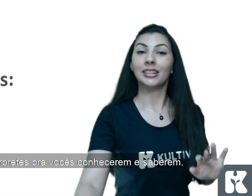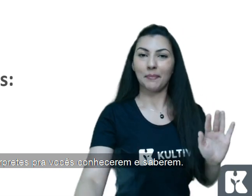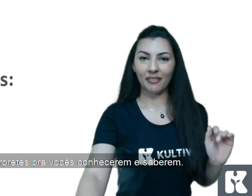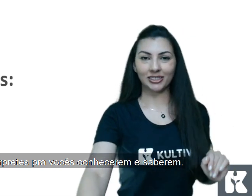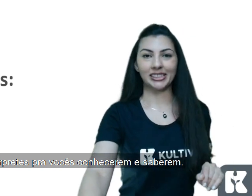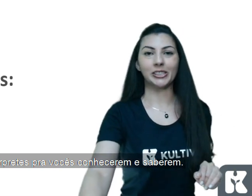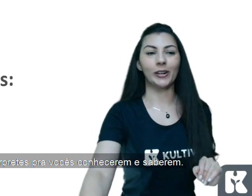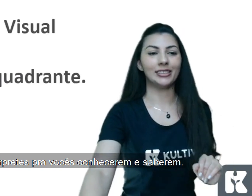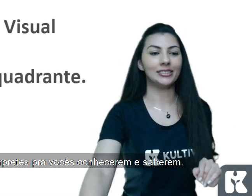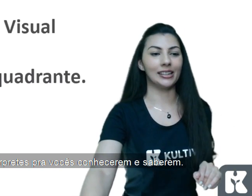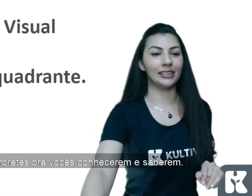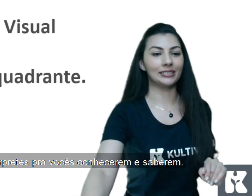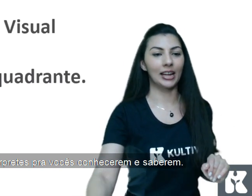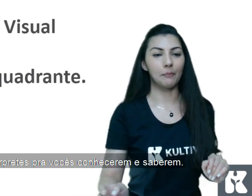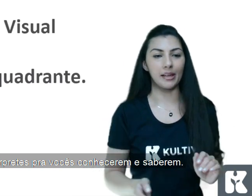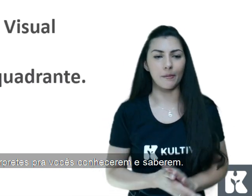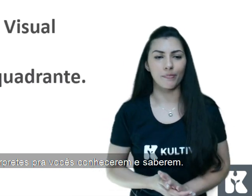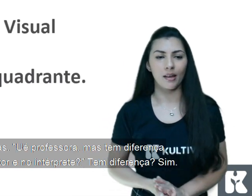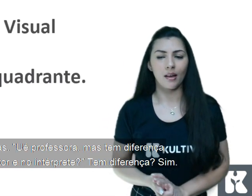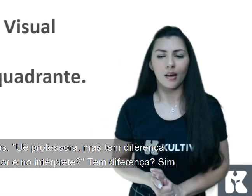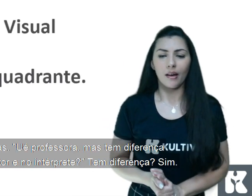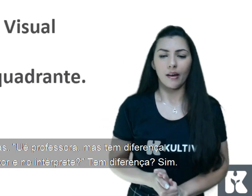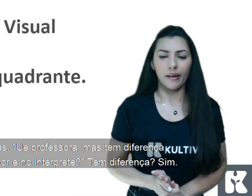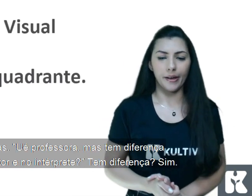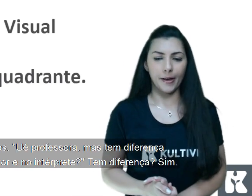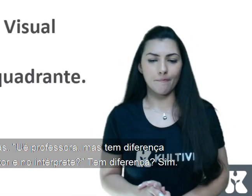intérpretes para vocês conhecerem e saberem.